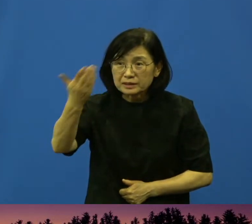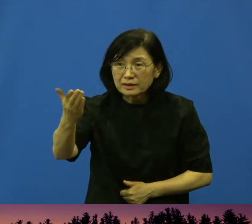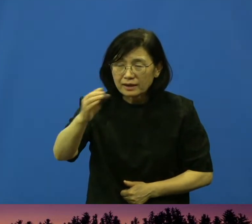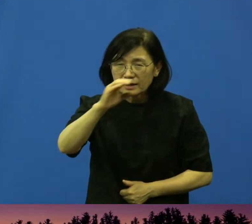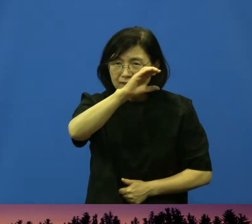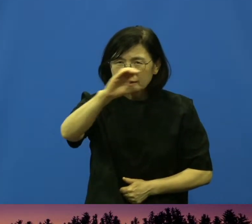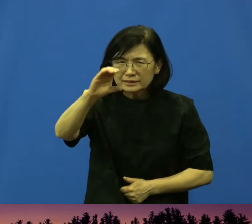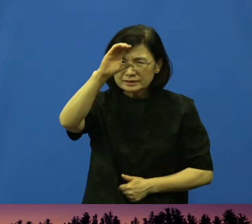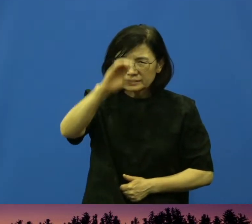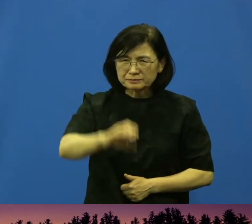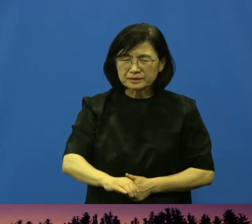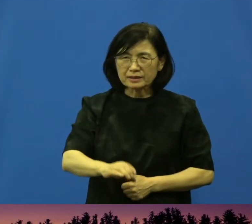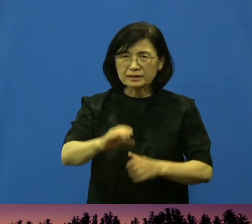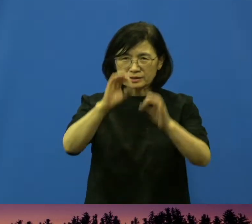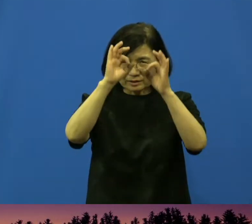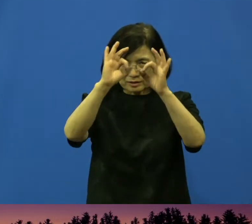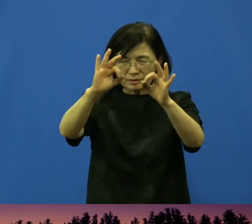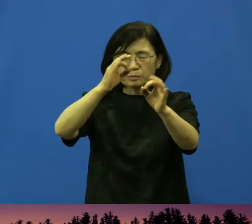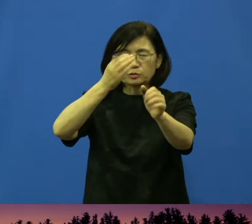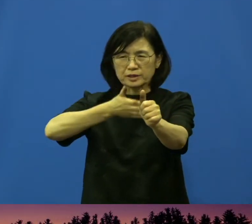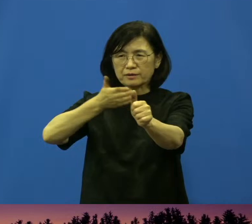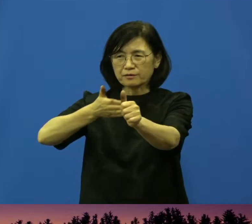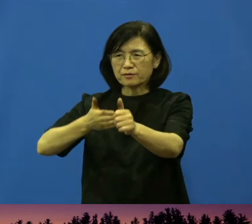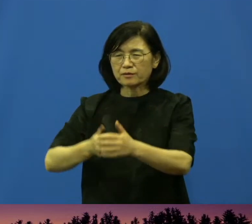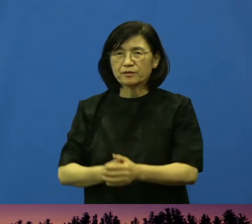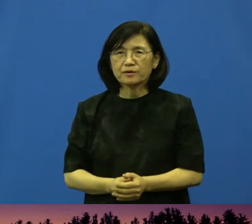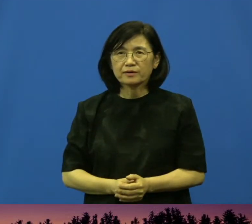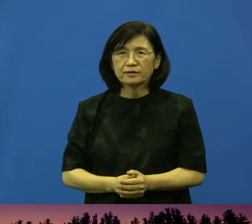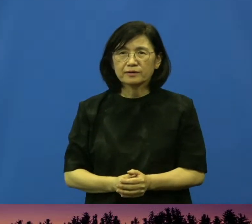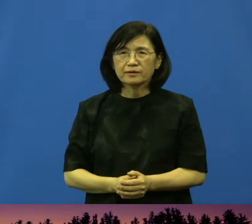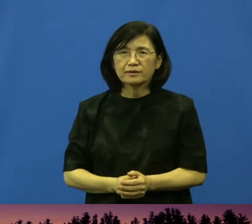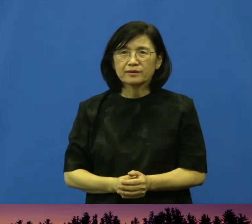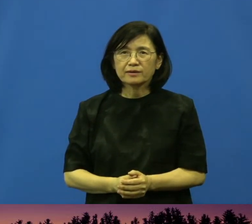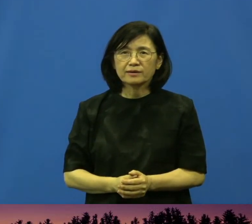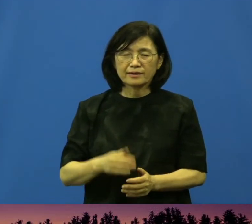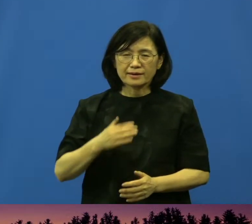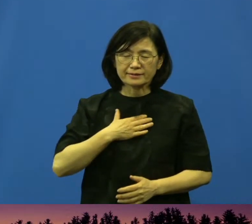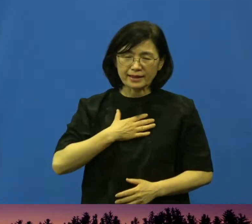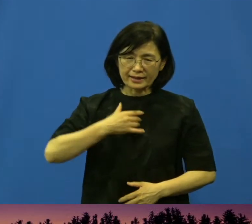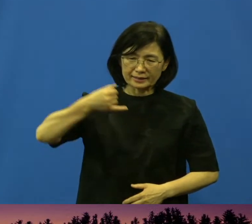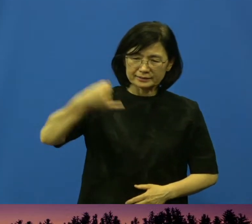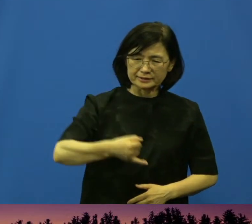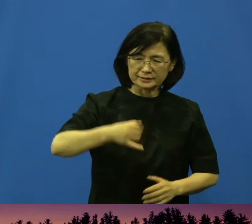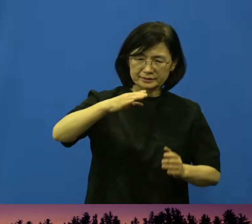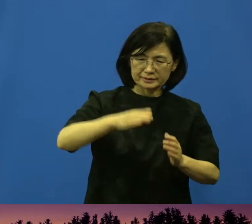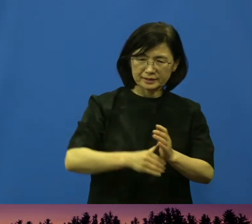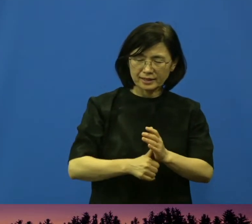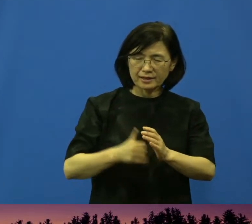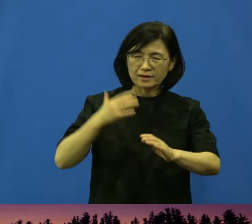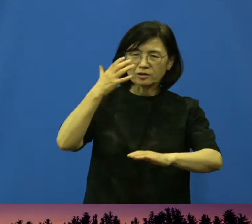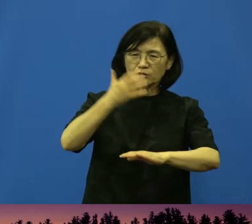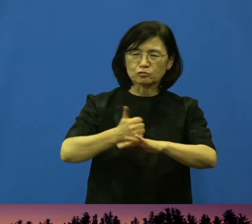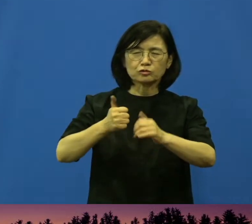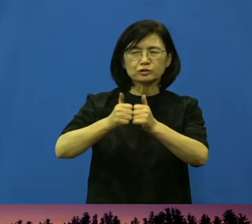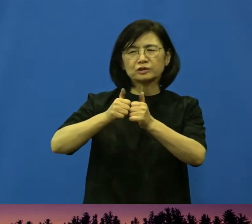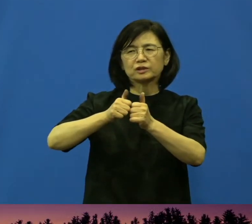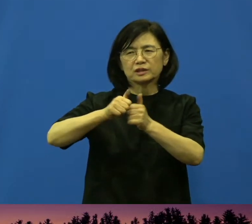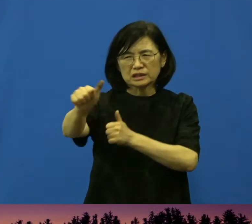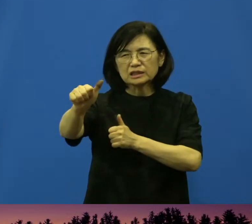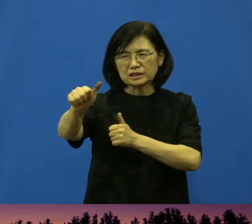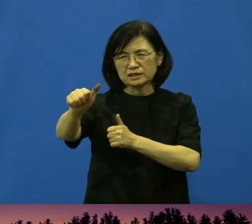십자가를 따를 때 부활의 능력이 임하는 것입니다. 내가 지면 그것이 이기는 길이에요. 질 줄 모르면 이길 수 없어요.